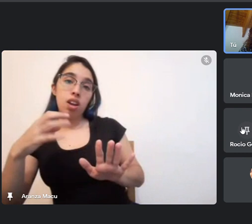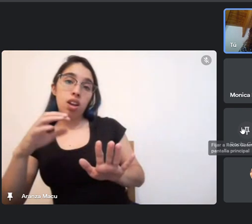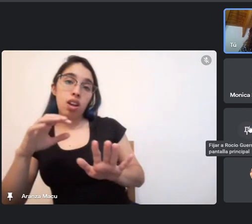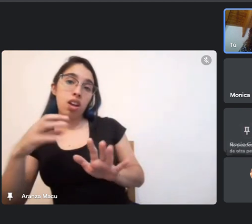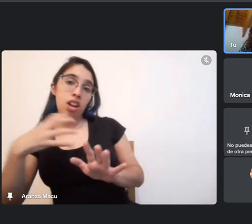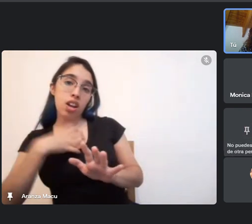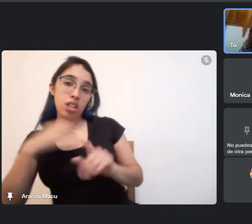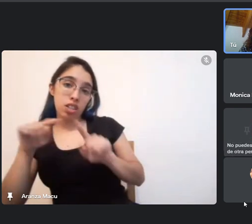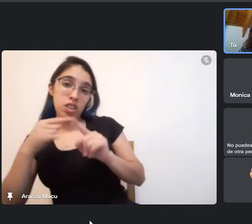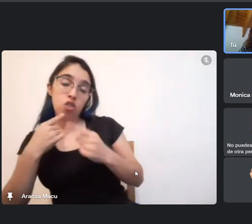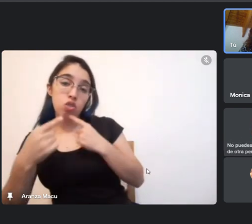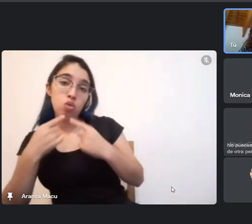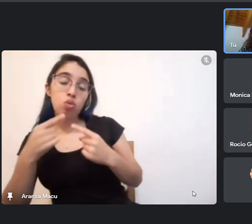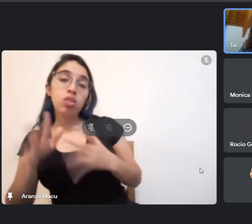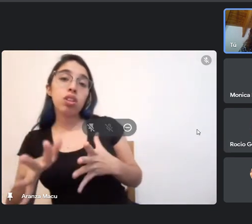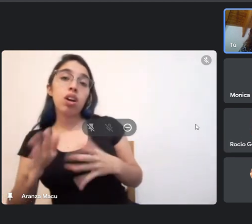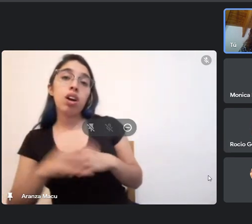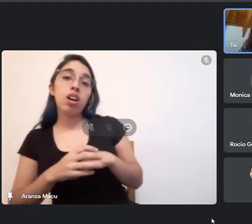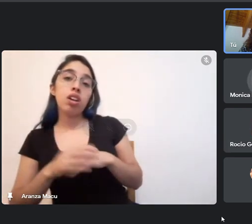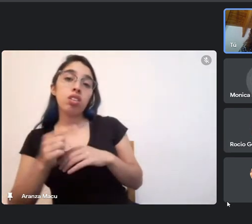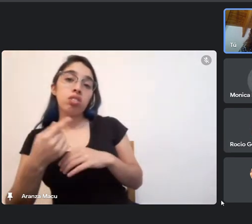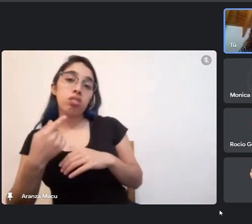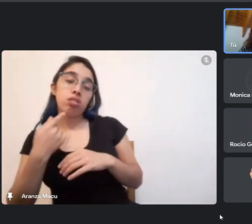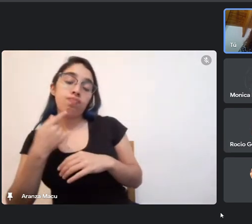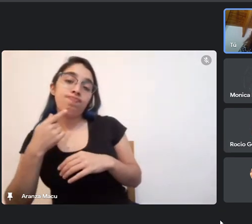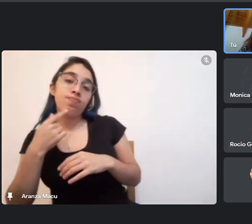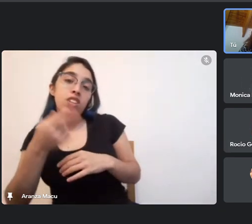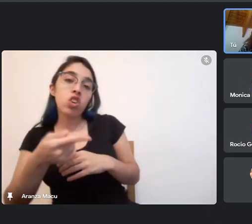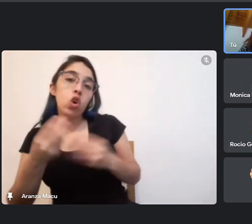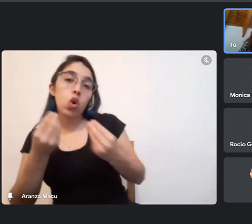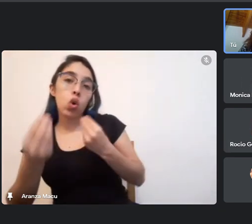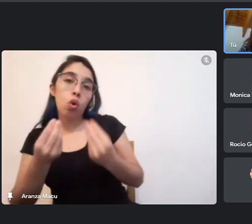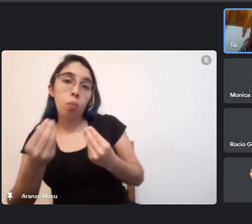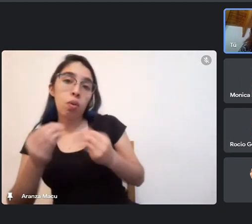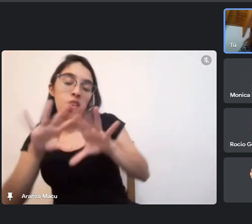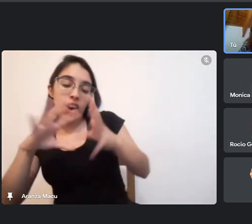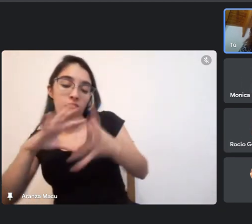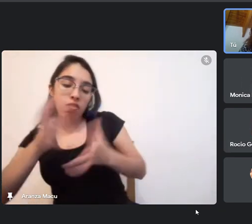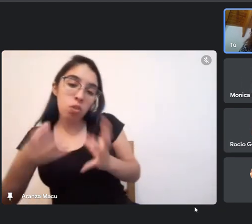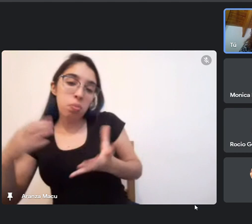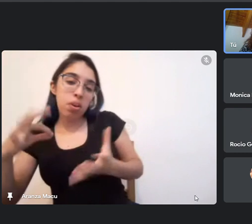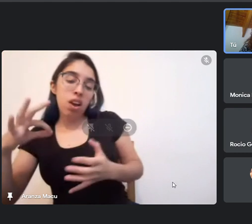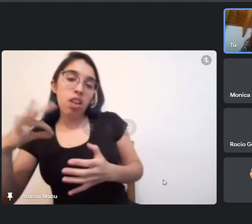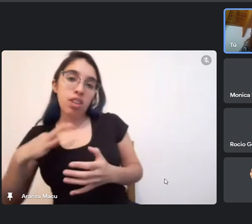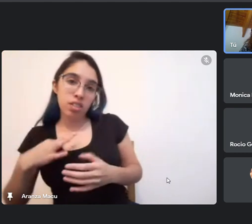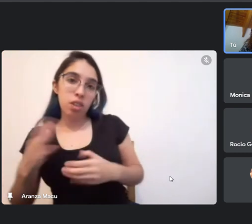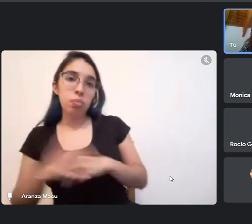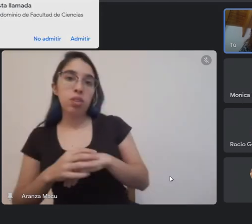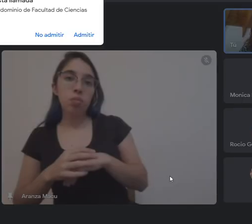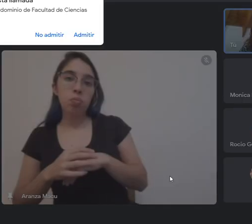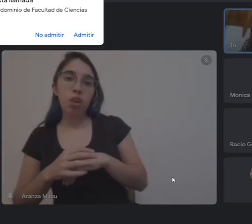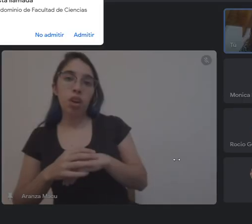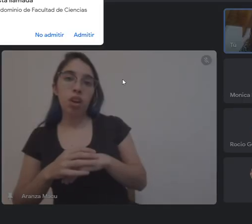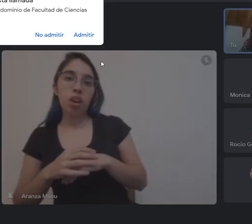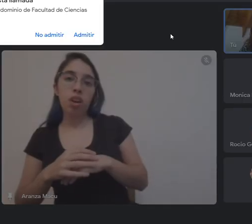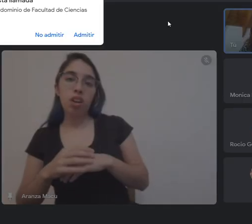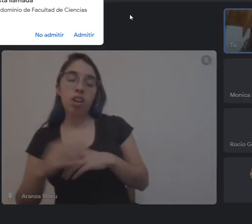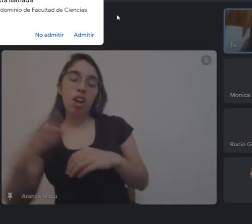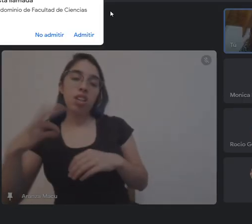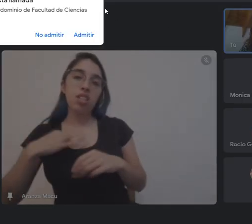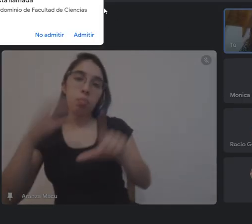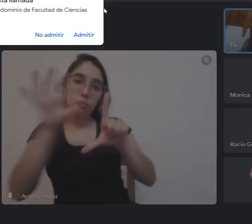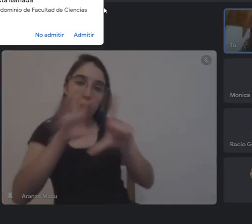condiciones, ¿sí? Cuando es Ajá. virtual es distinto que cuando es presencial. Entonces, ¿cómo serían